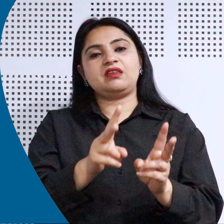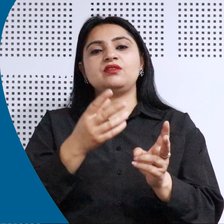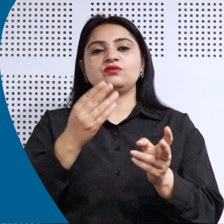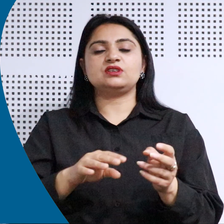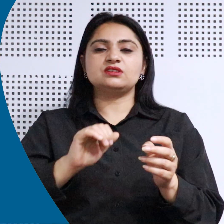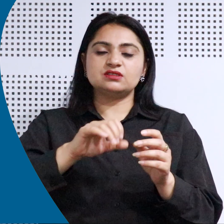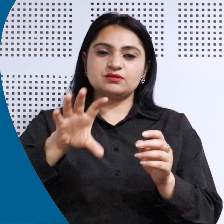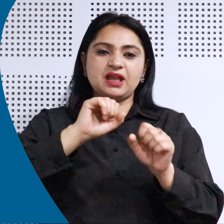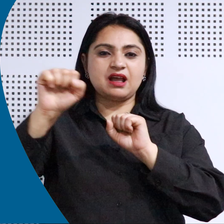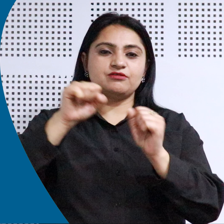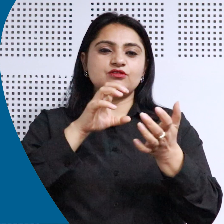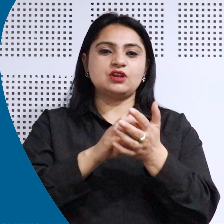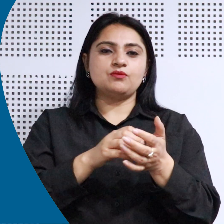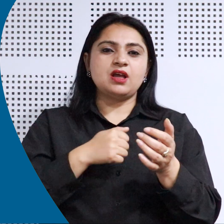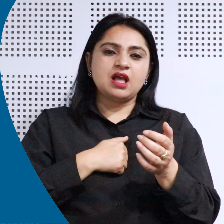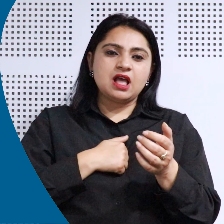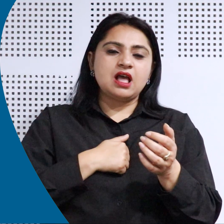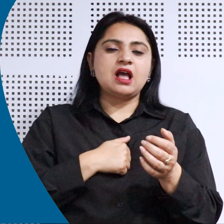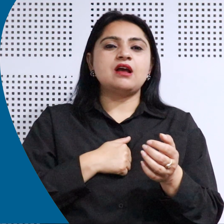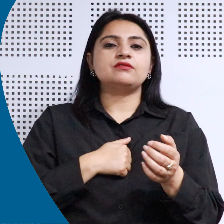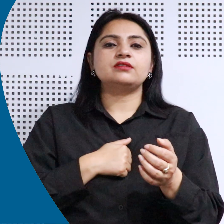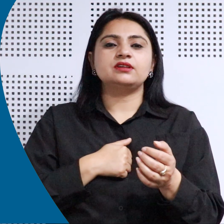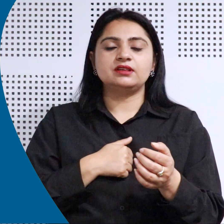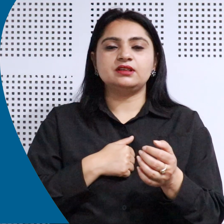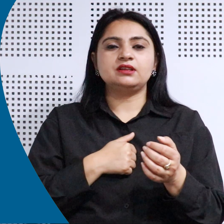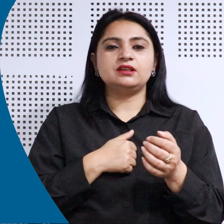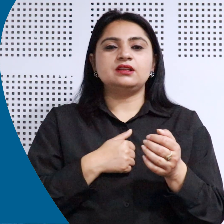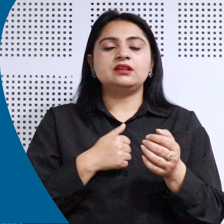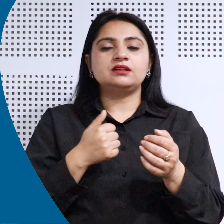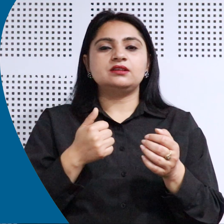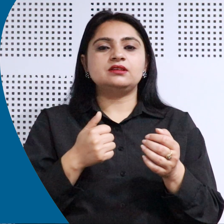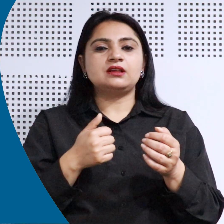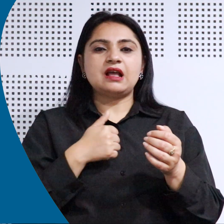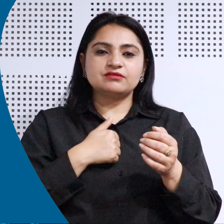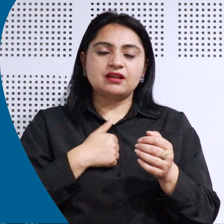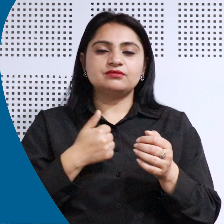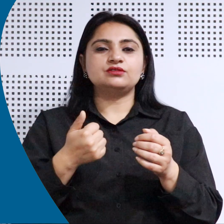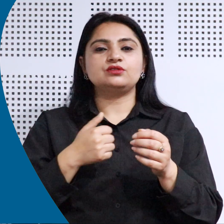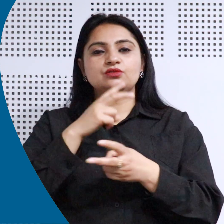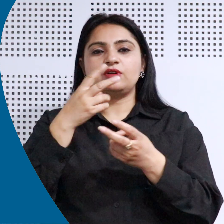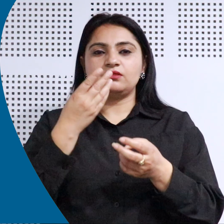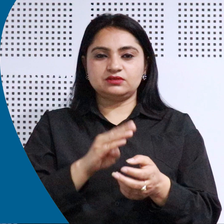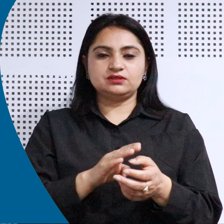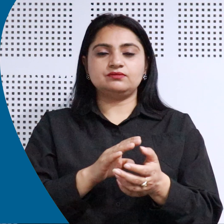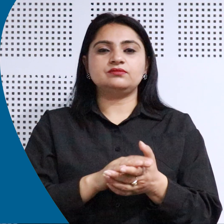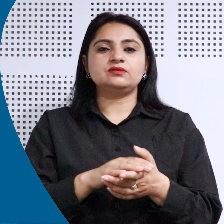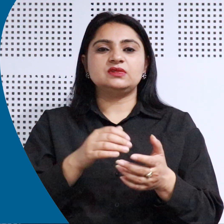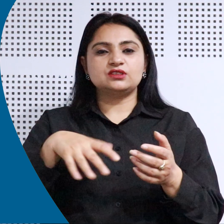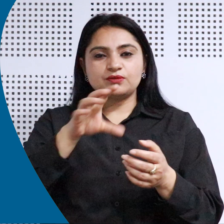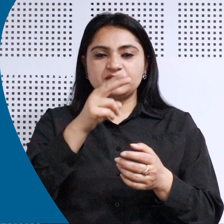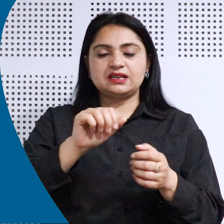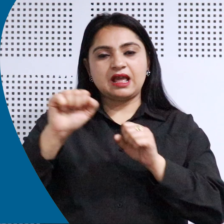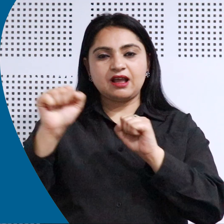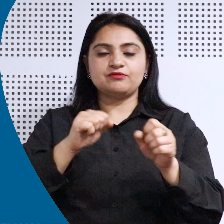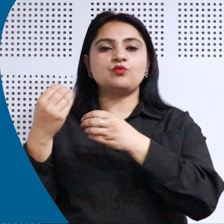छैन। सबैको आफ्नो आफ्नो ठाउँमा सबैले राइस गर्न खोज्छन्, राइसको माग्छन्, त्यसमा चाहिँ बरु पुगेको चाहिँ समन्वयकारीबाट भूमिका निर्वाह गर्नुपर्छ भन्ने त्यति